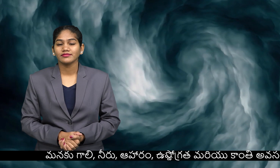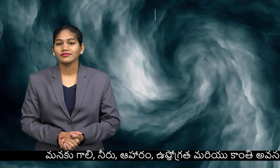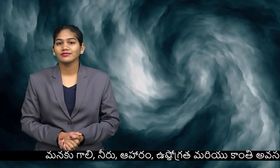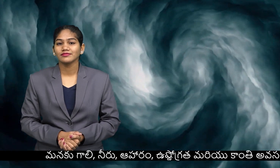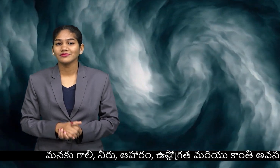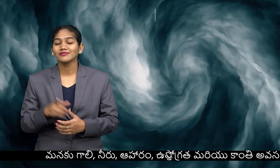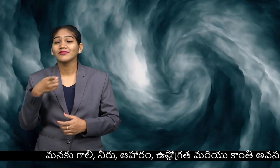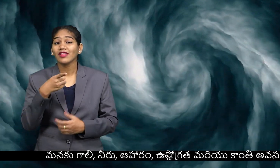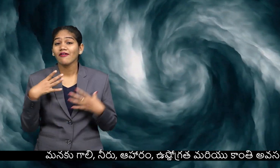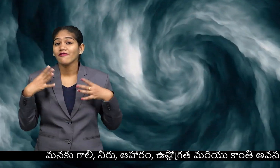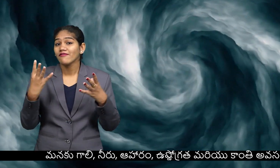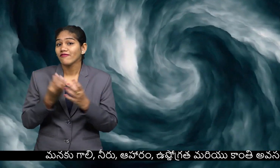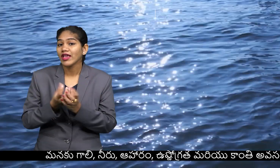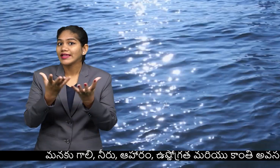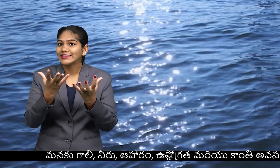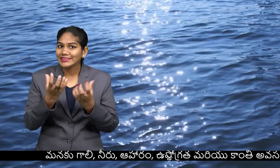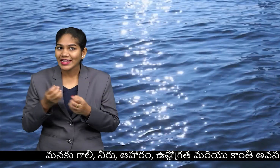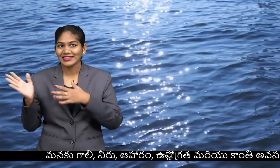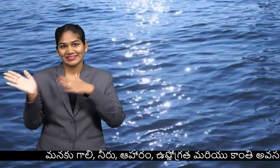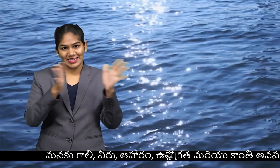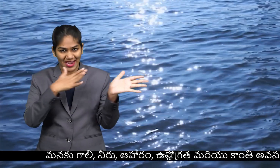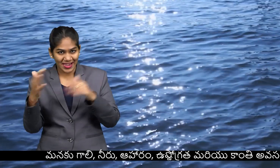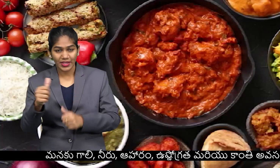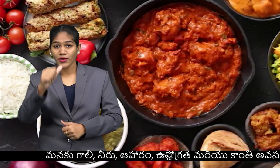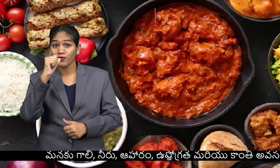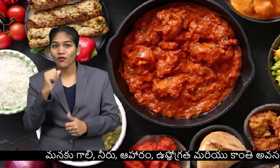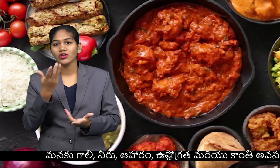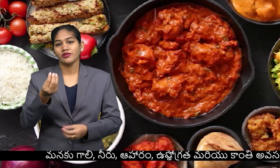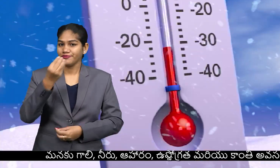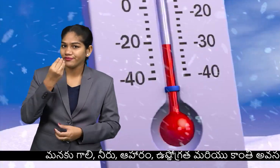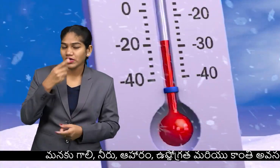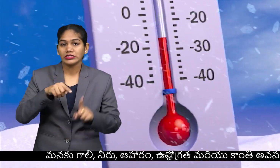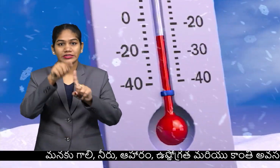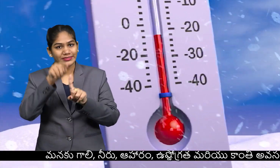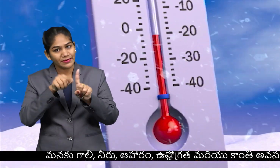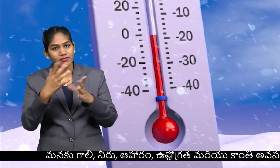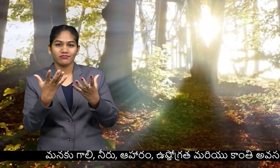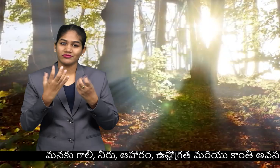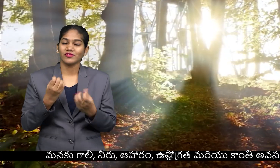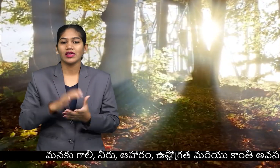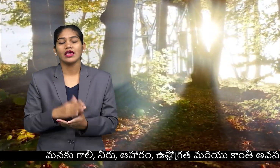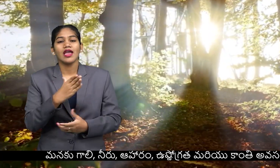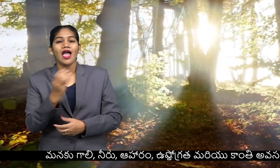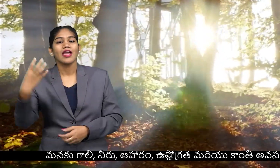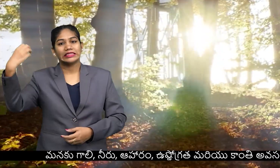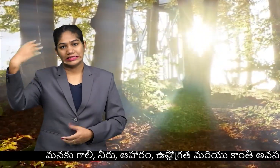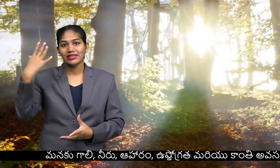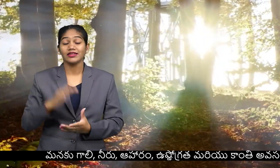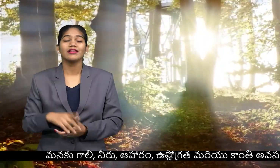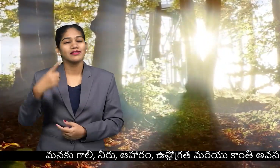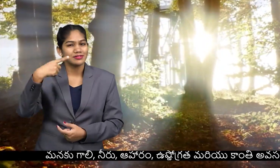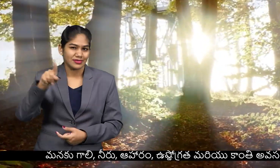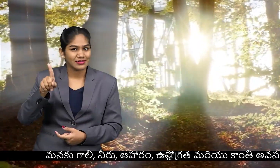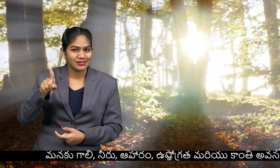మనకు గాలి, నీరు, ఆహారం, ఉష్ణోగ్రత మరియు కాంతి అవసరం కదా?